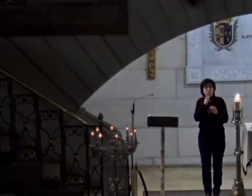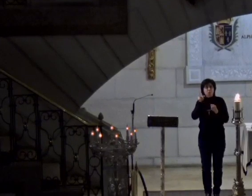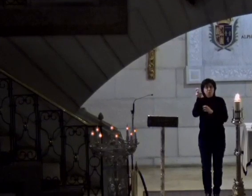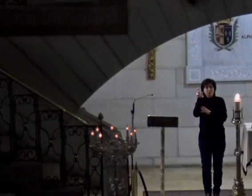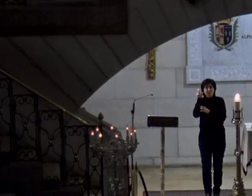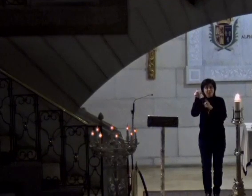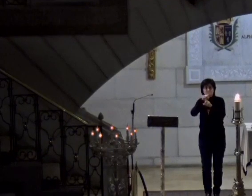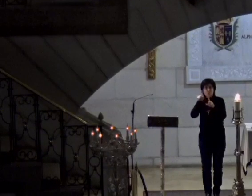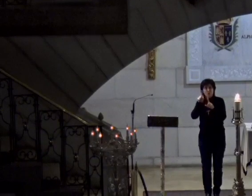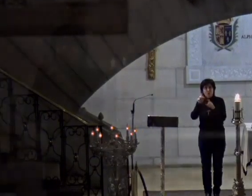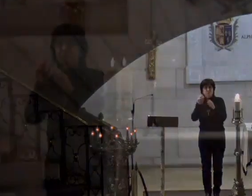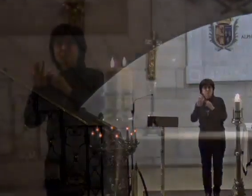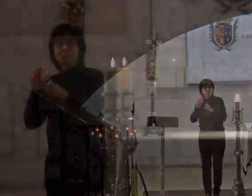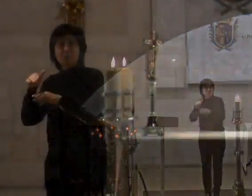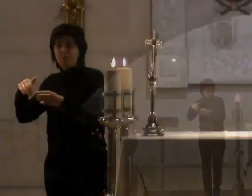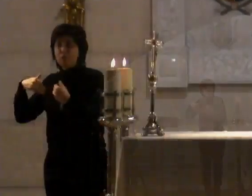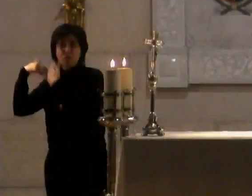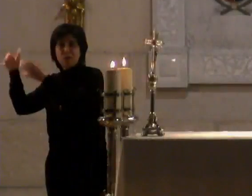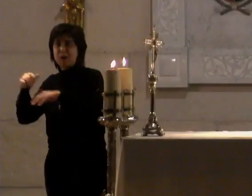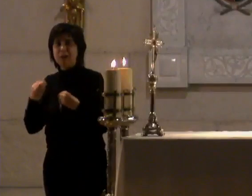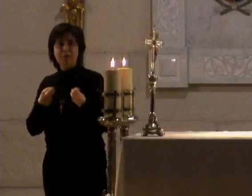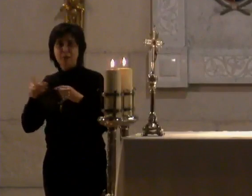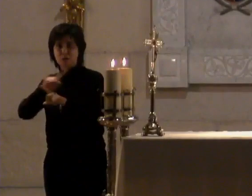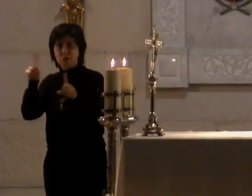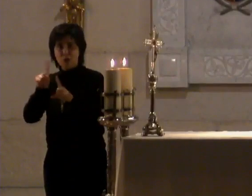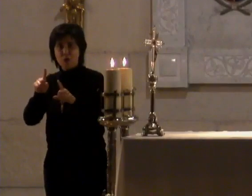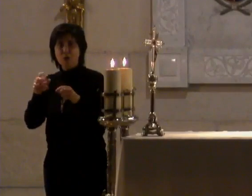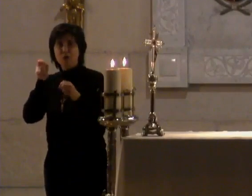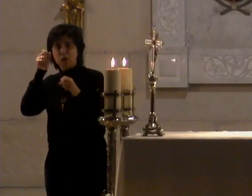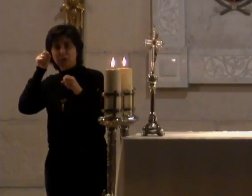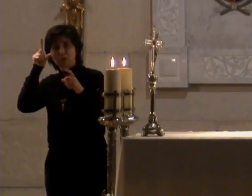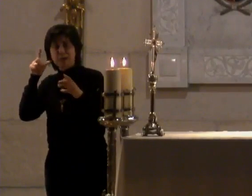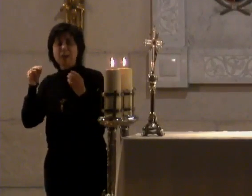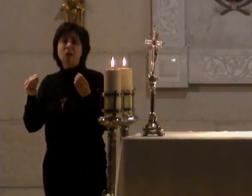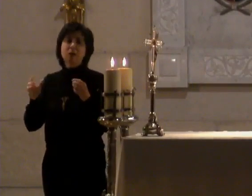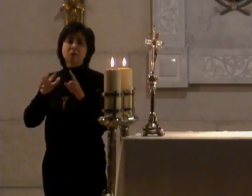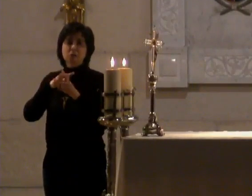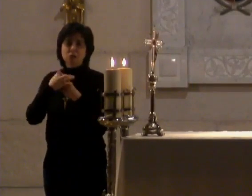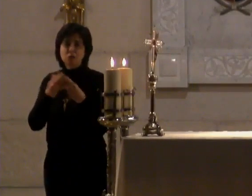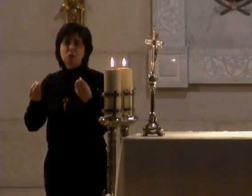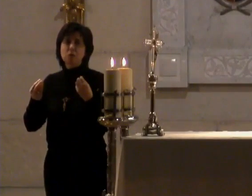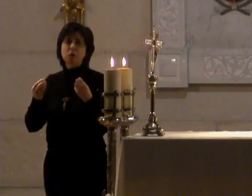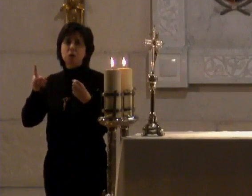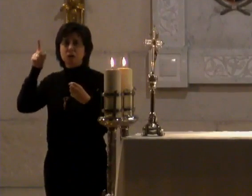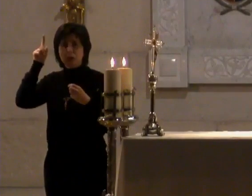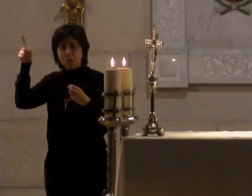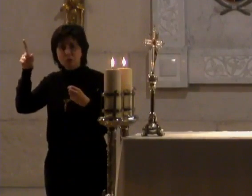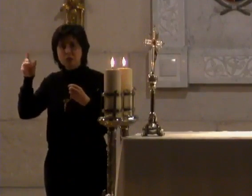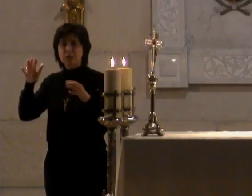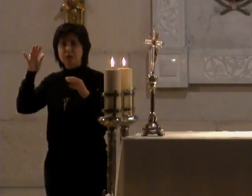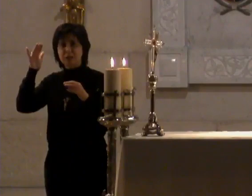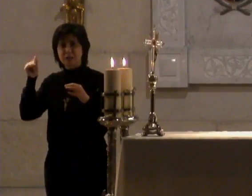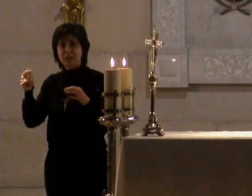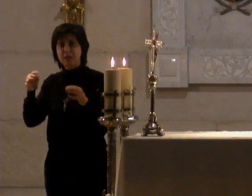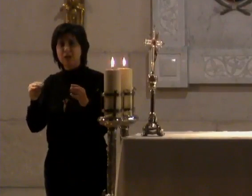está al margen de nuestra vida. Y en ese sentido, descubrid que en estos momentos también este Dios está